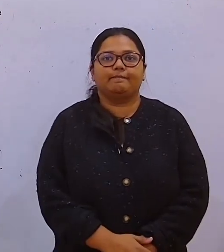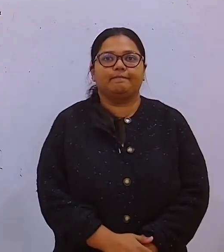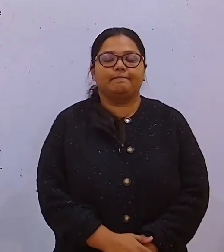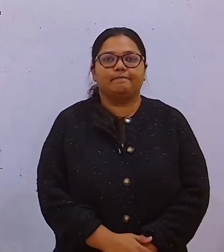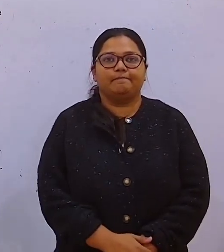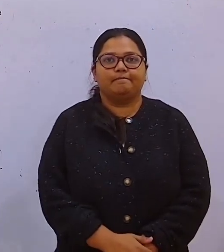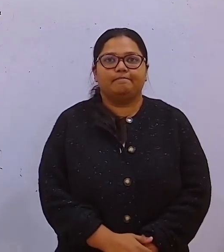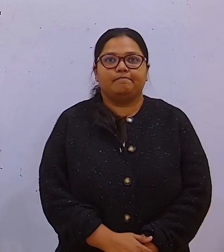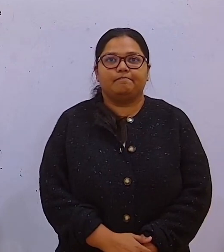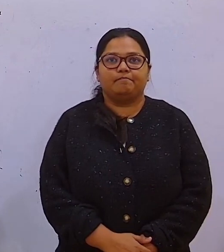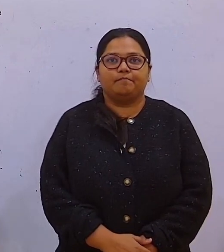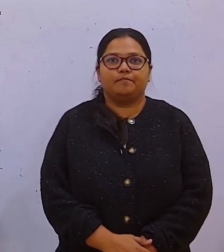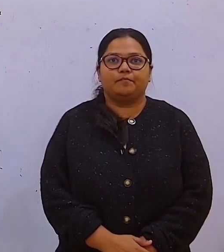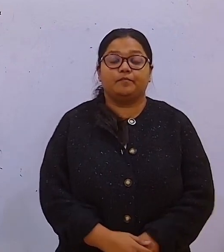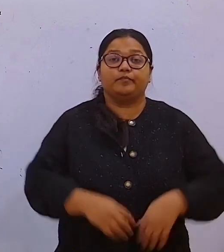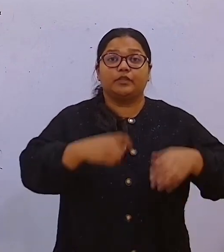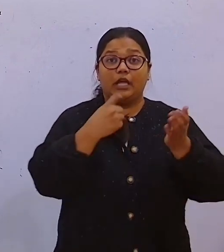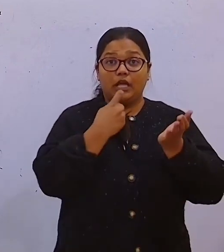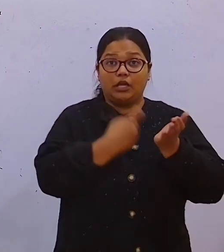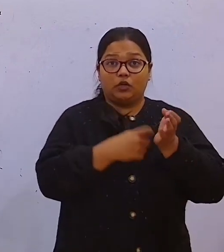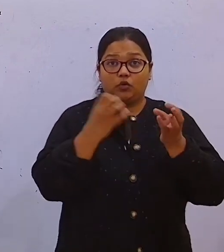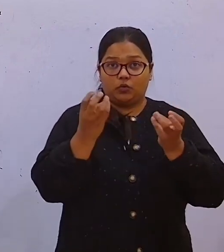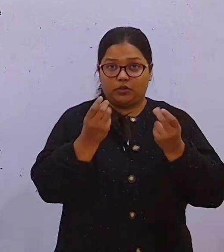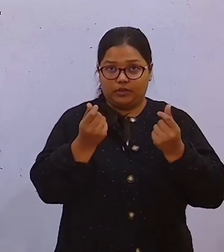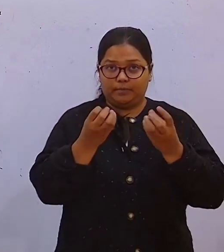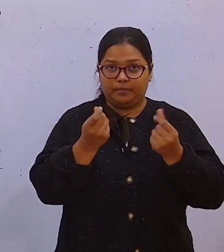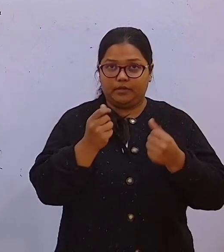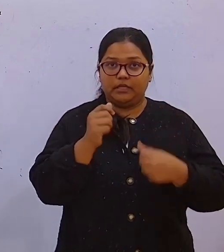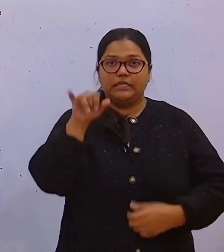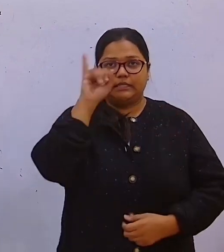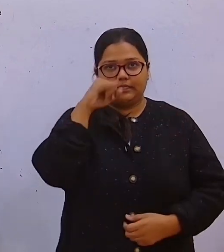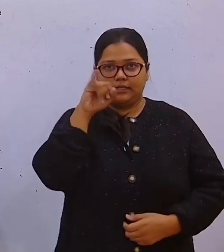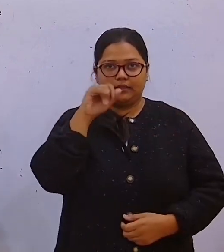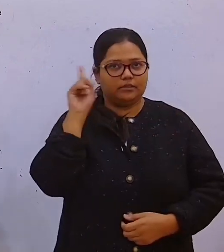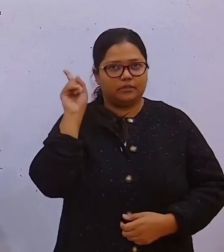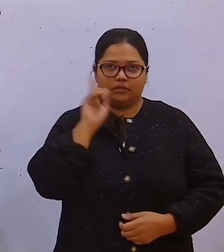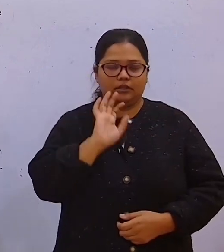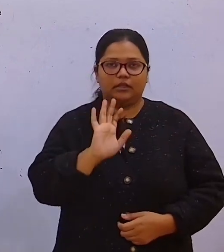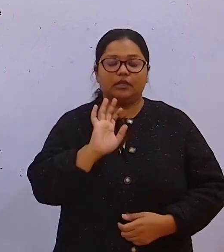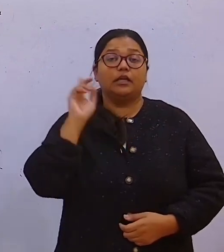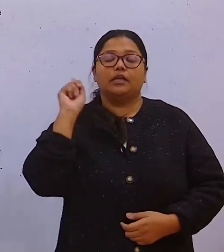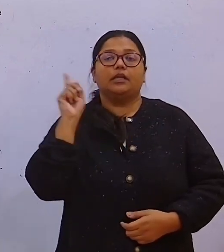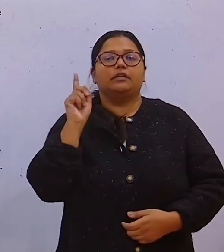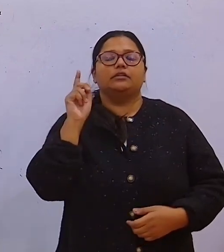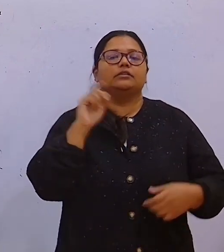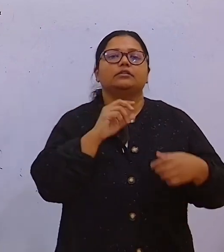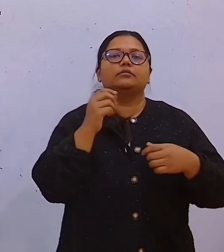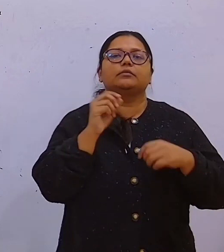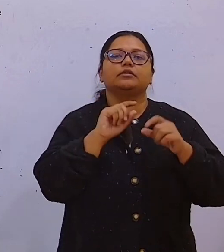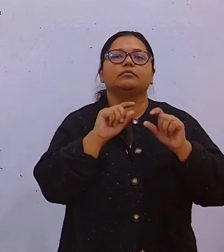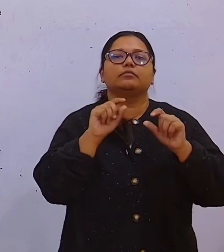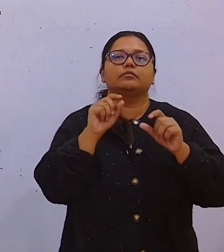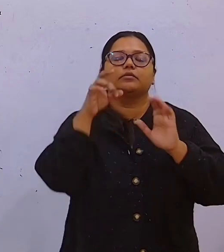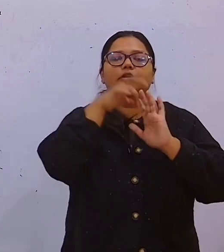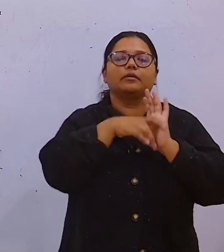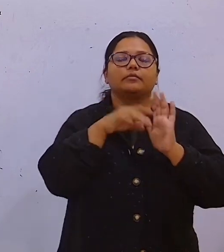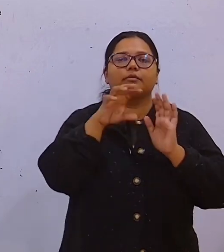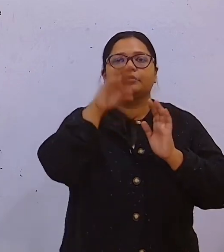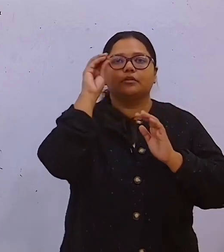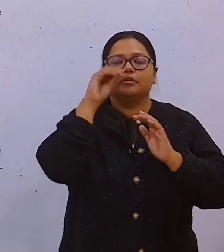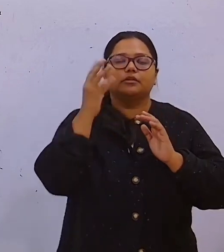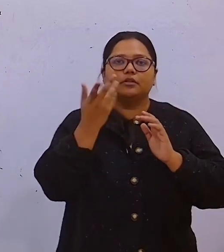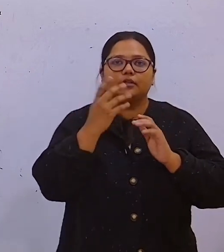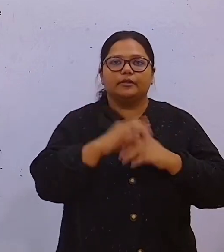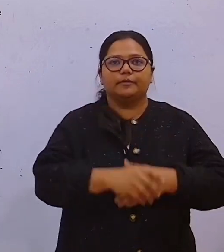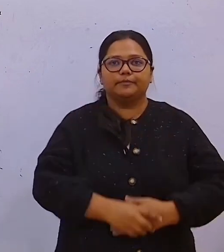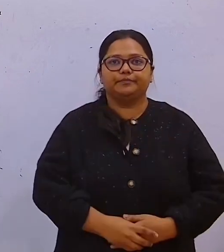रूल पहले समझ लेते हैं, एग्जाम्पल आएगा तो और अच्छे से समझ जाएंगे, पहले उस चीज को समझ लो कि क्या है, है ना। मान